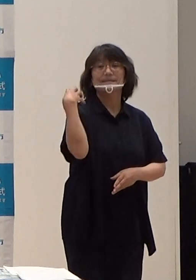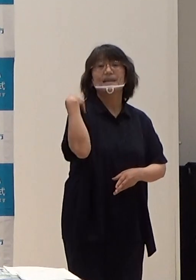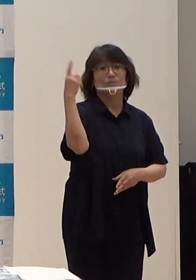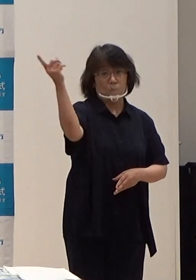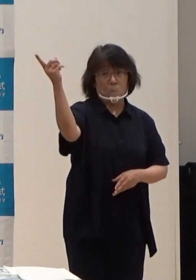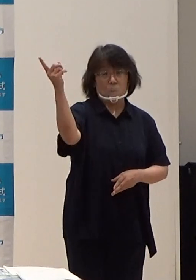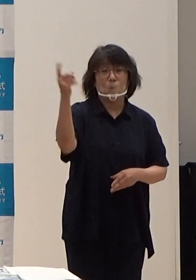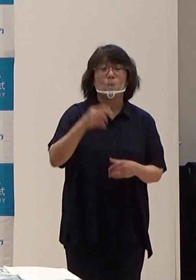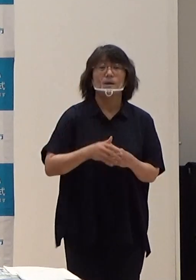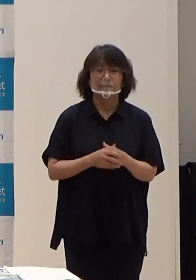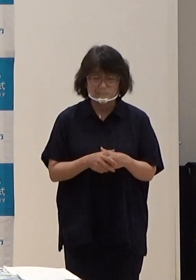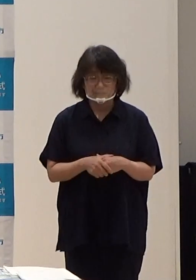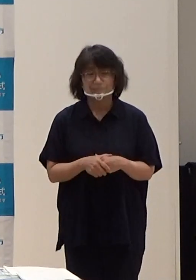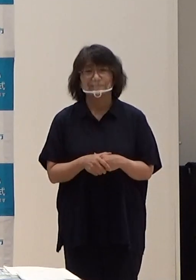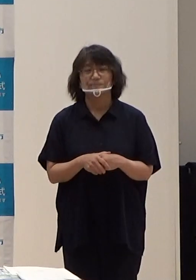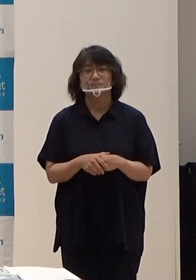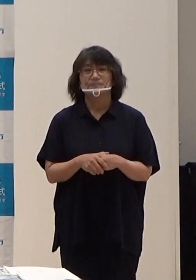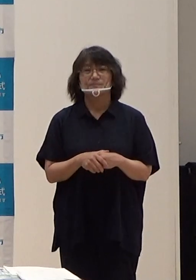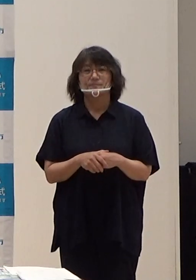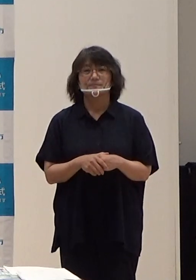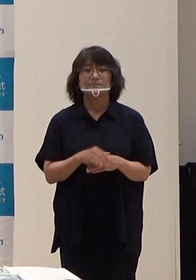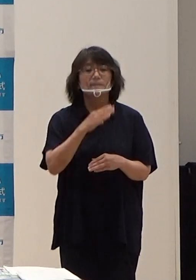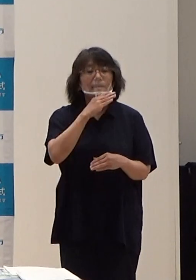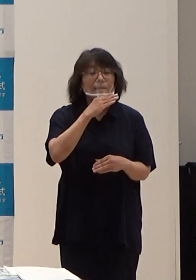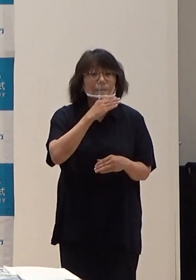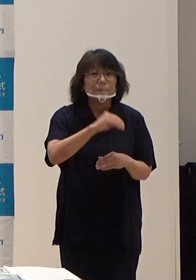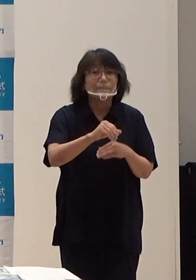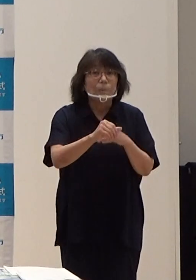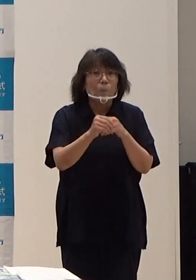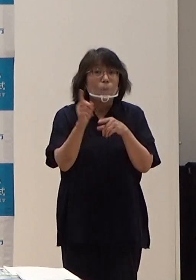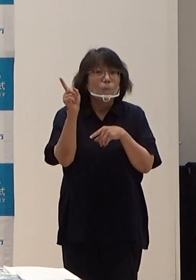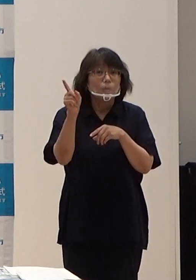の支社さん、それから水戸の支社さんと